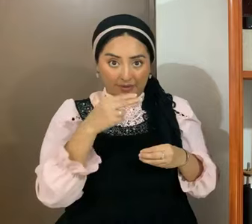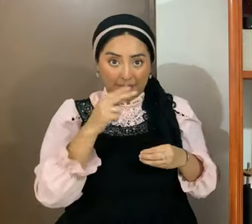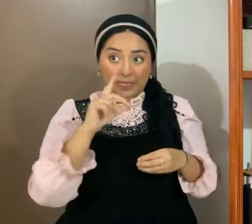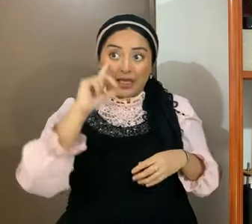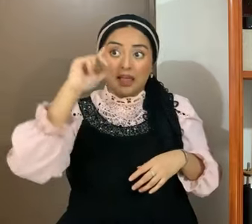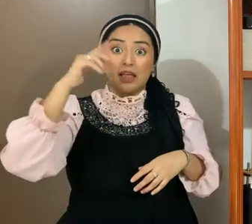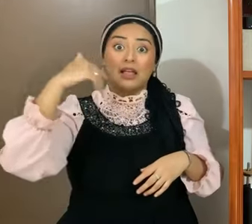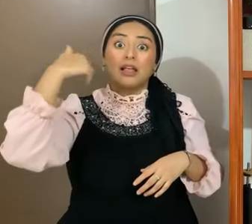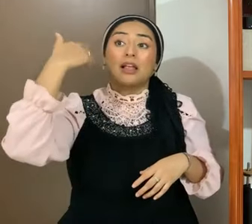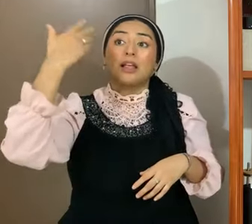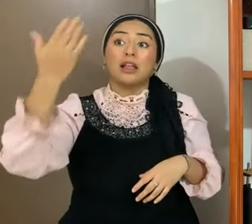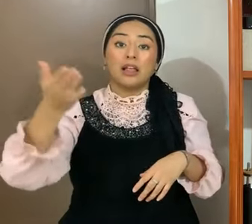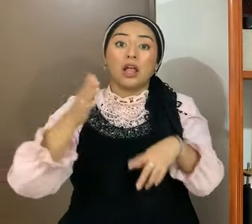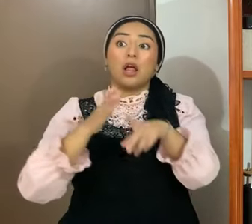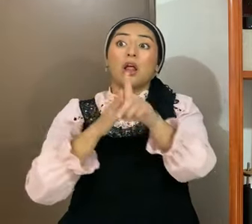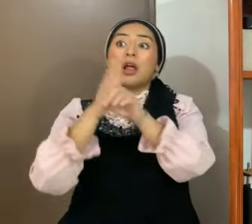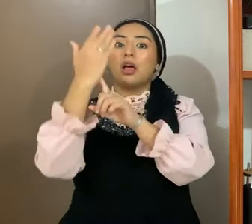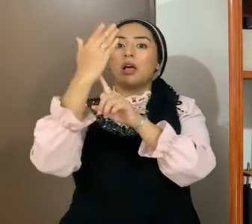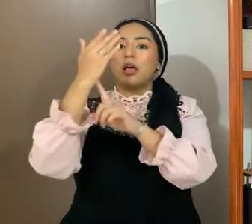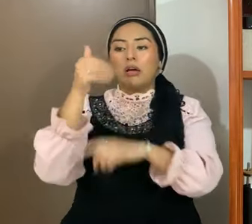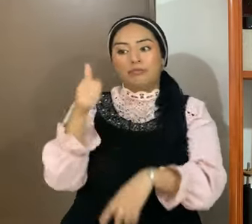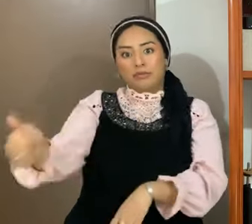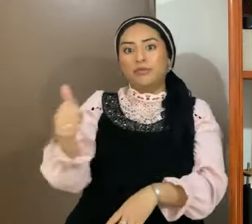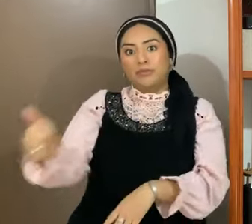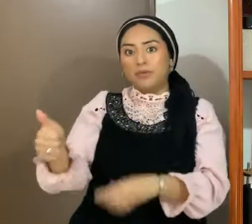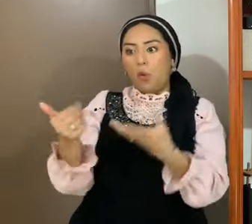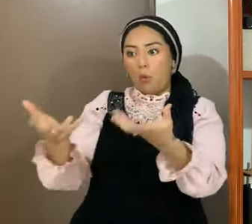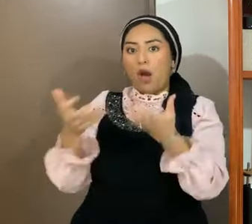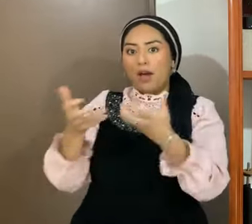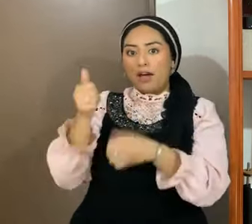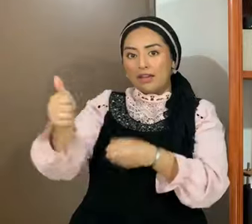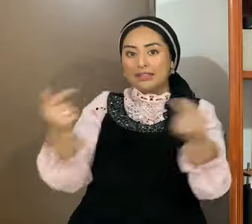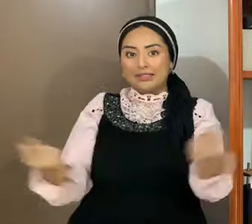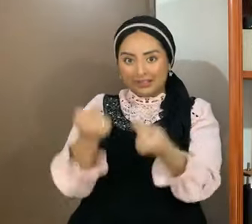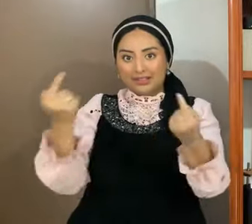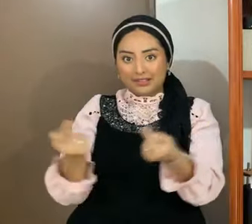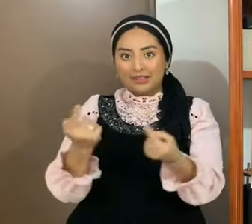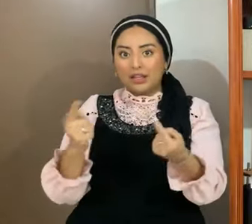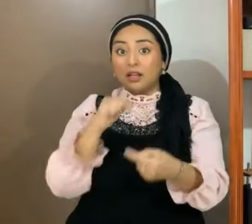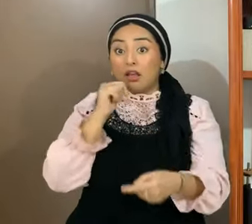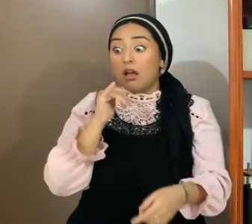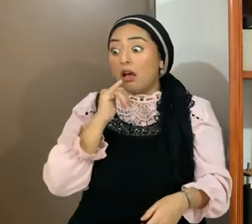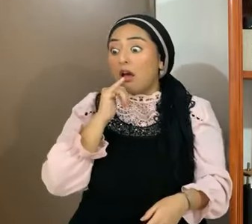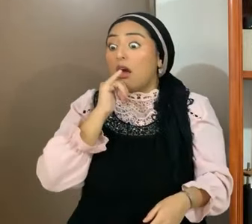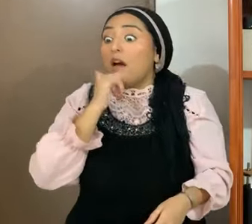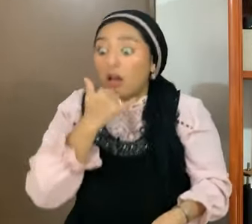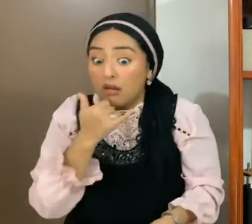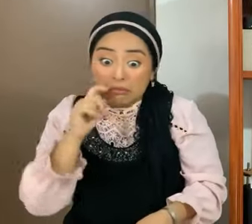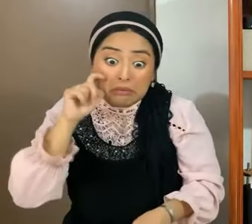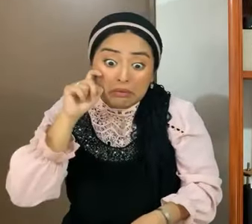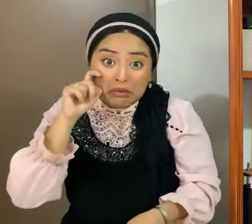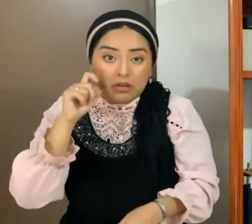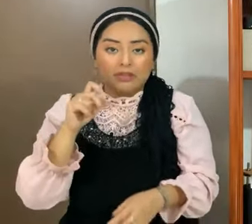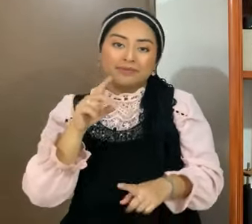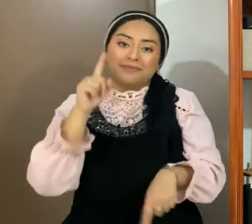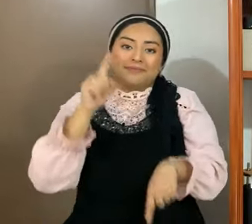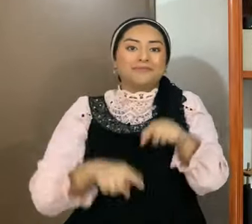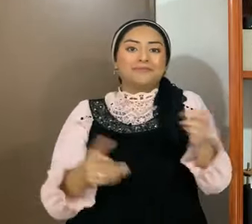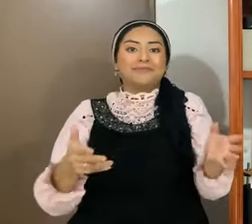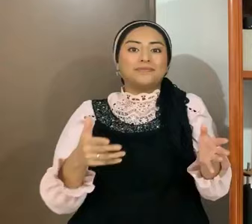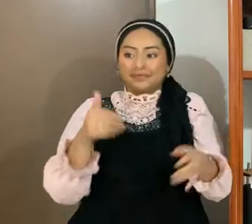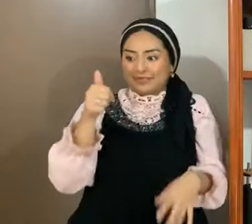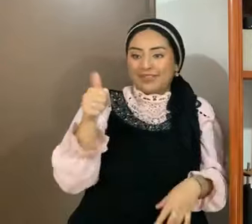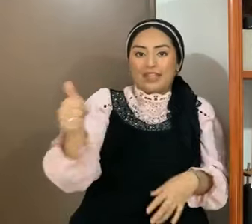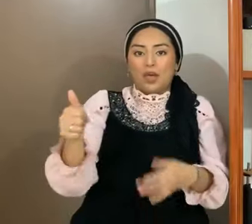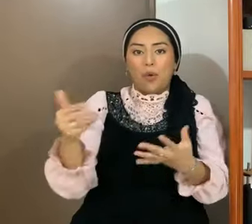y adultera, eso fue voluntario, eso fue buscado. No había, el sacrificio por el pecado no era